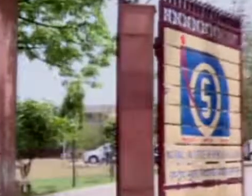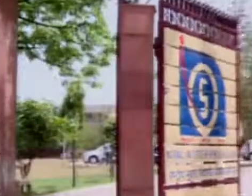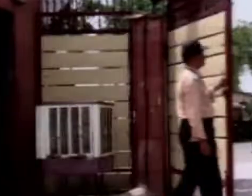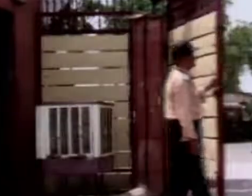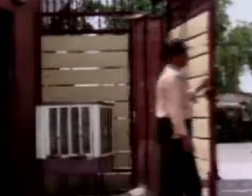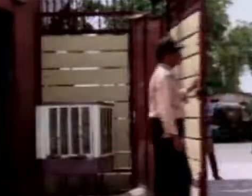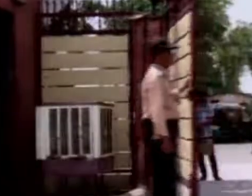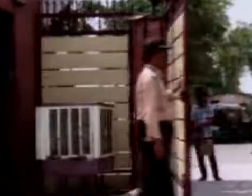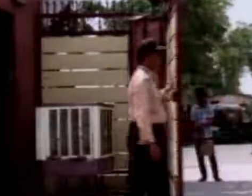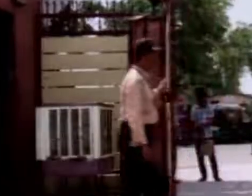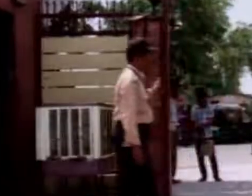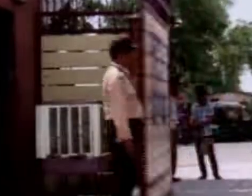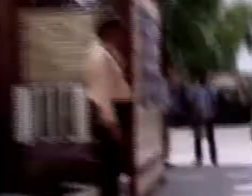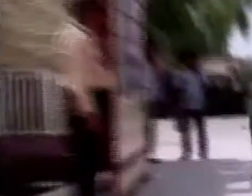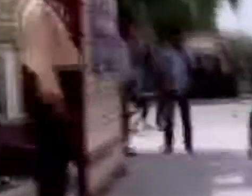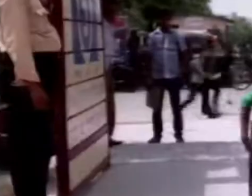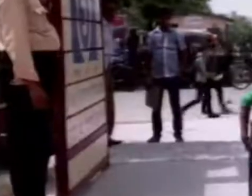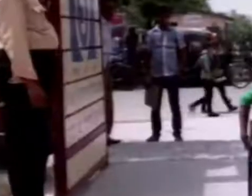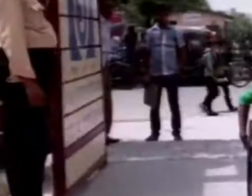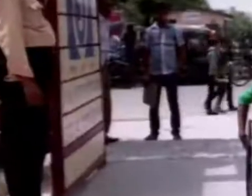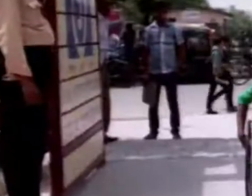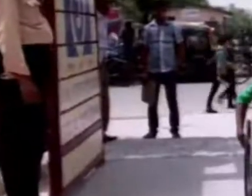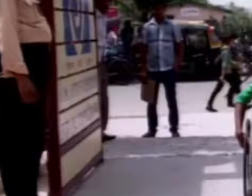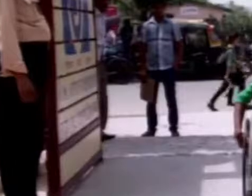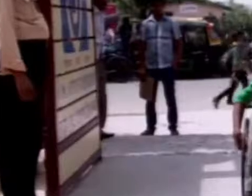प्रकाशित करने, राहों को आलोकित करने,